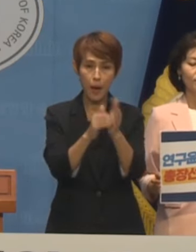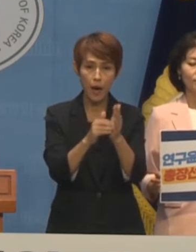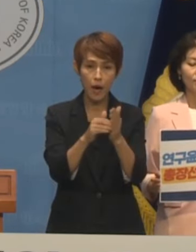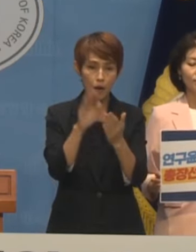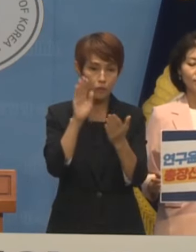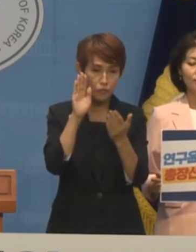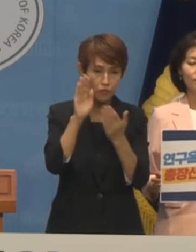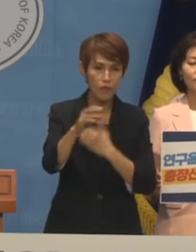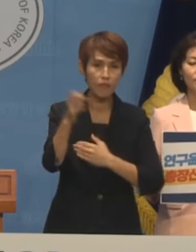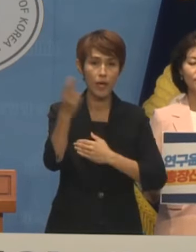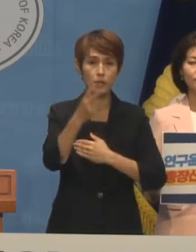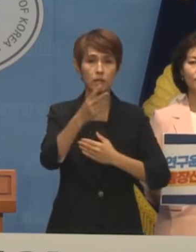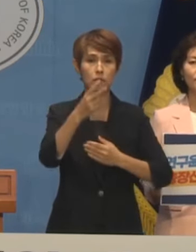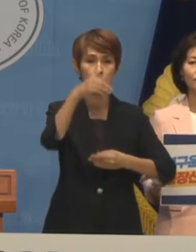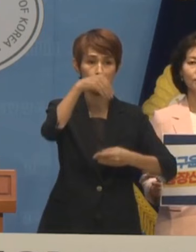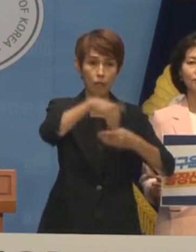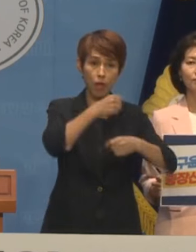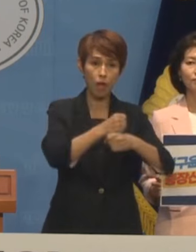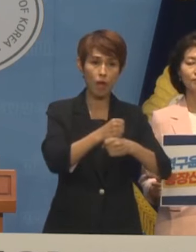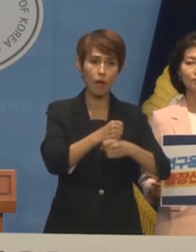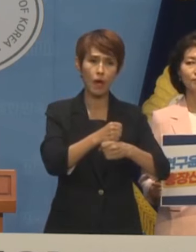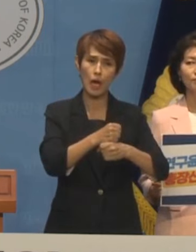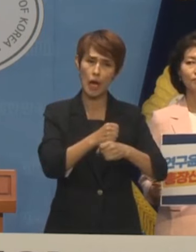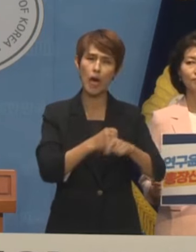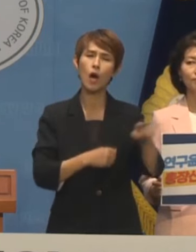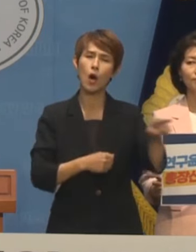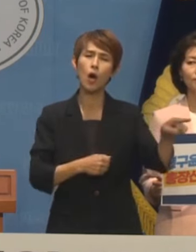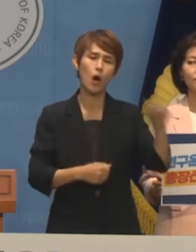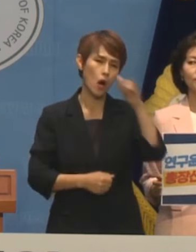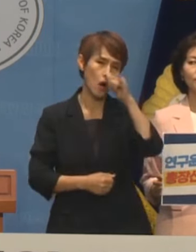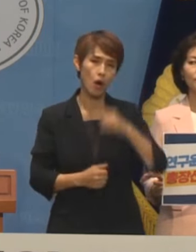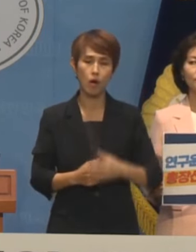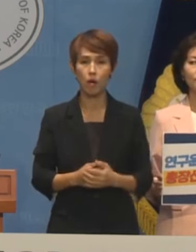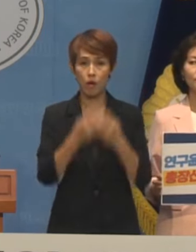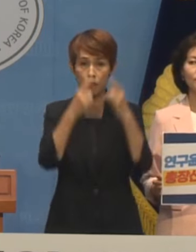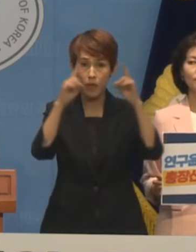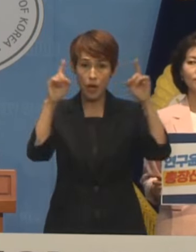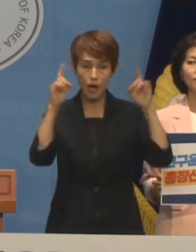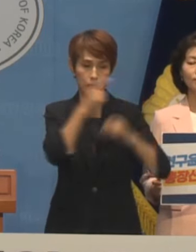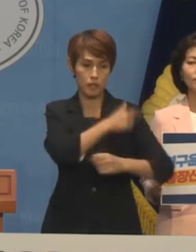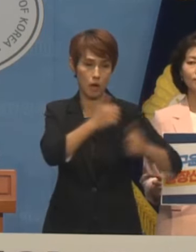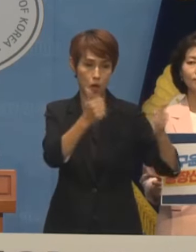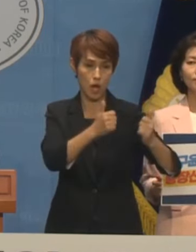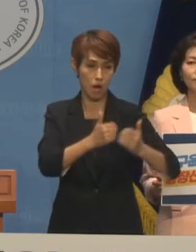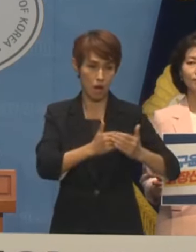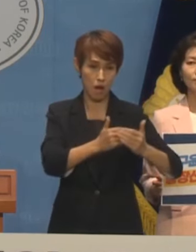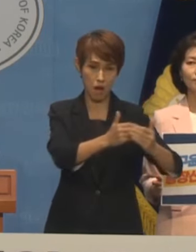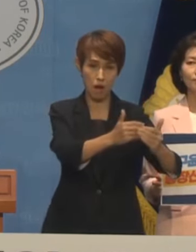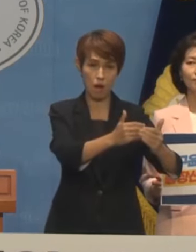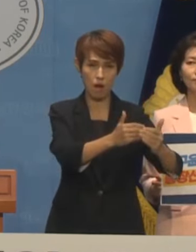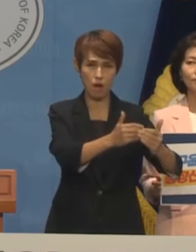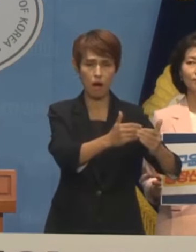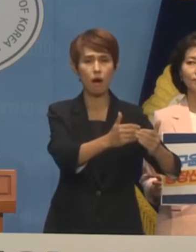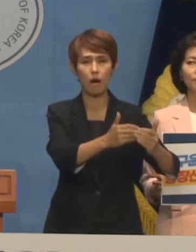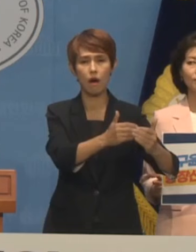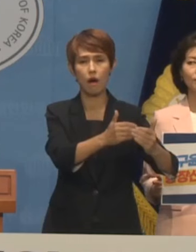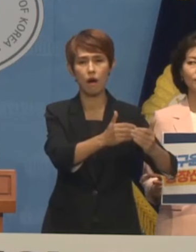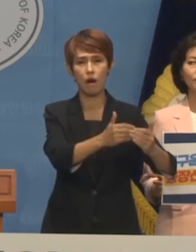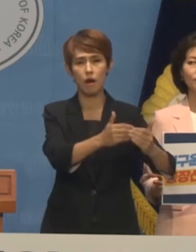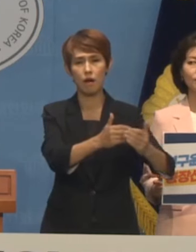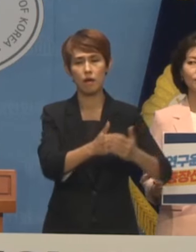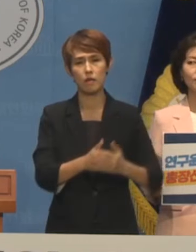가 재표결에 붙이는 경우도 매우 드물지만 있습니다. 대학교 이사회 진행이라는 것이 어디 보통 상식으로만